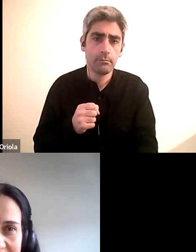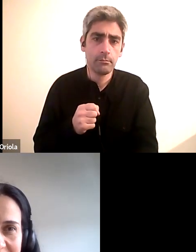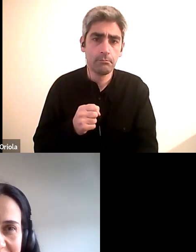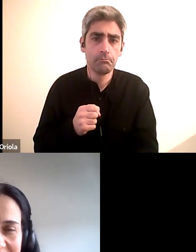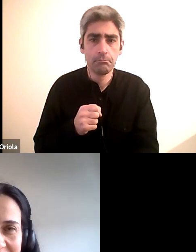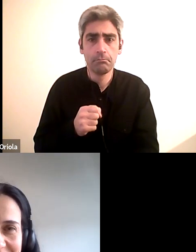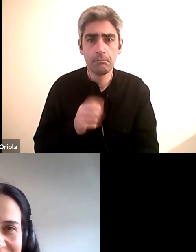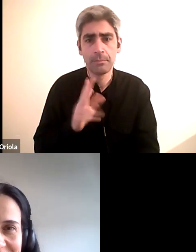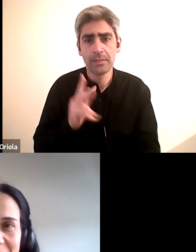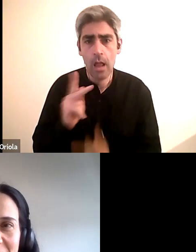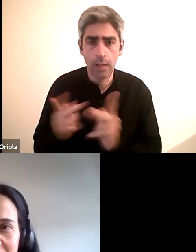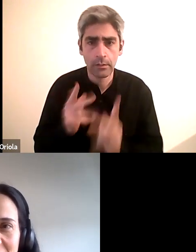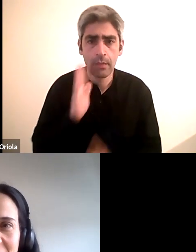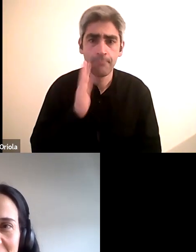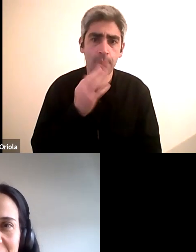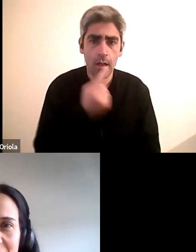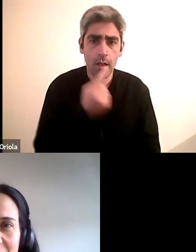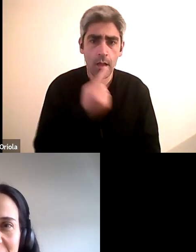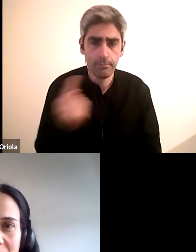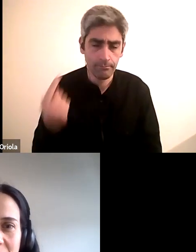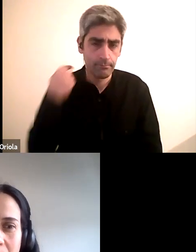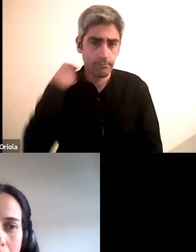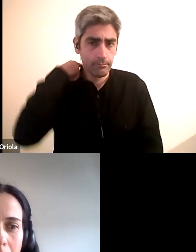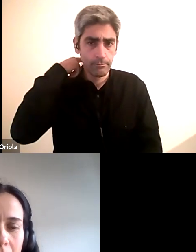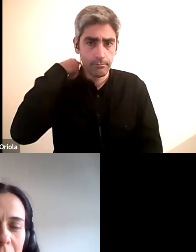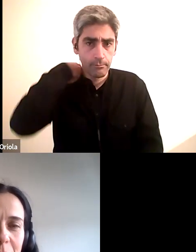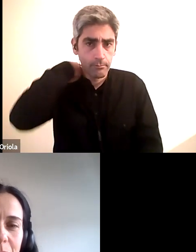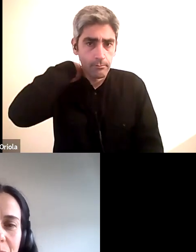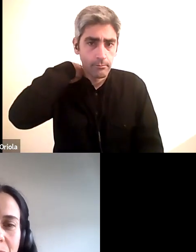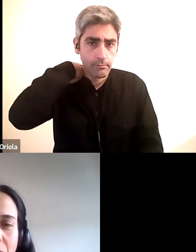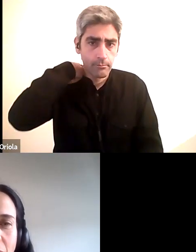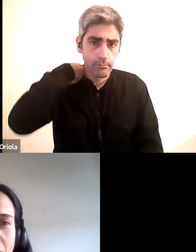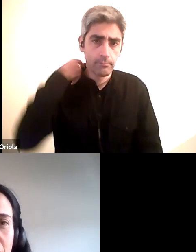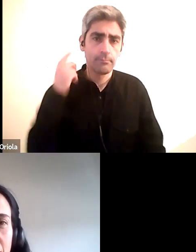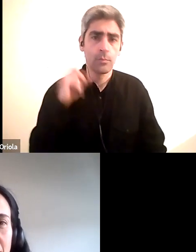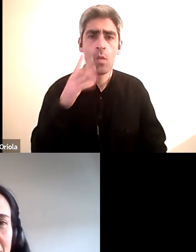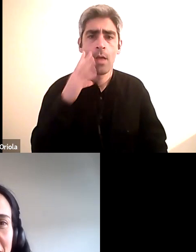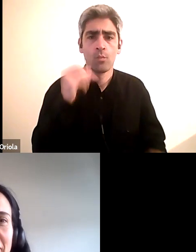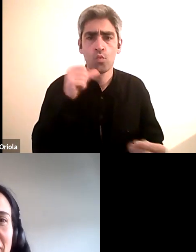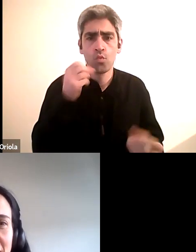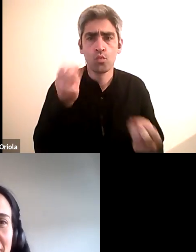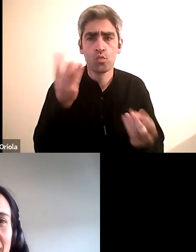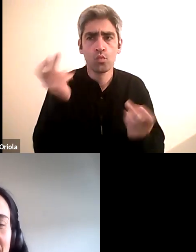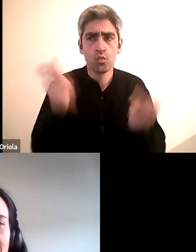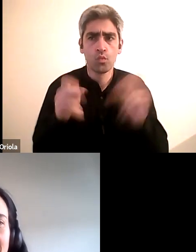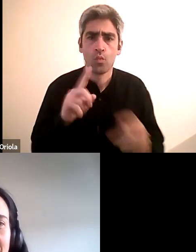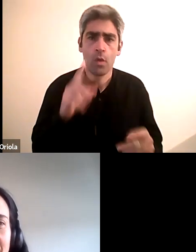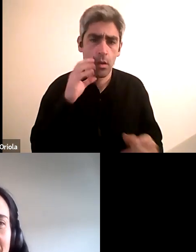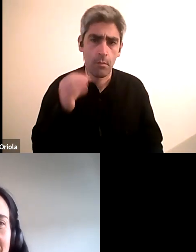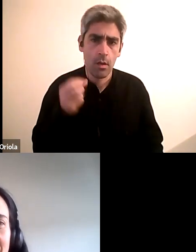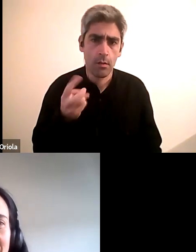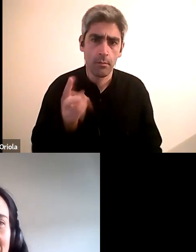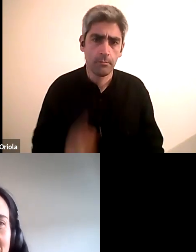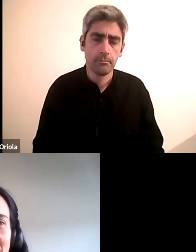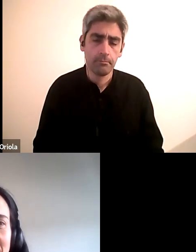penso que terá que ser analisado caso a caso. Mas insisto que não é uma situação muito típica. Não é uma situação muito